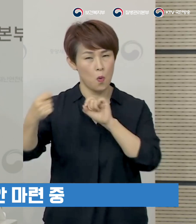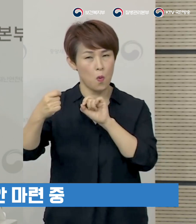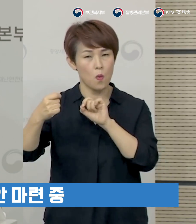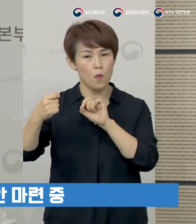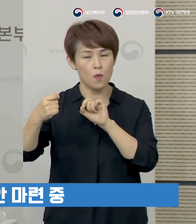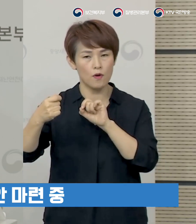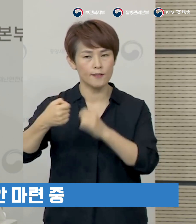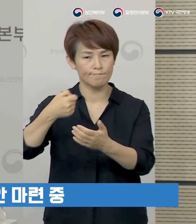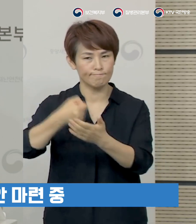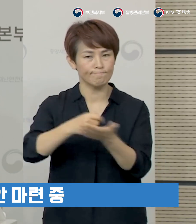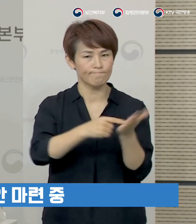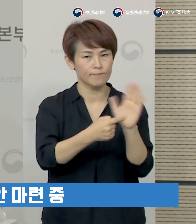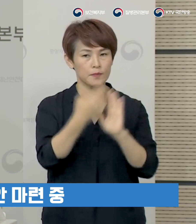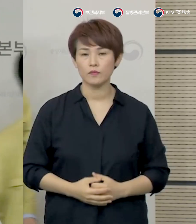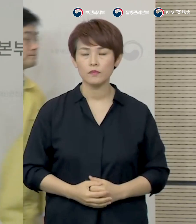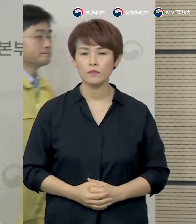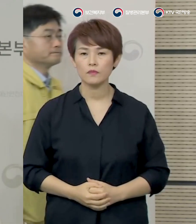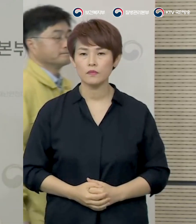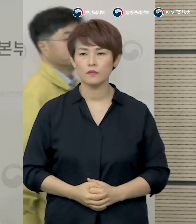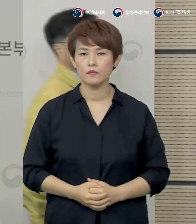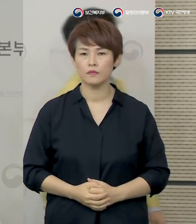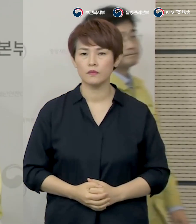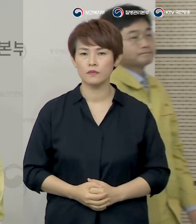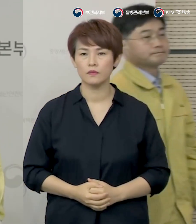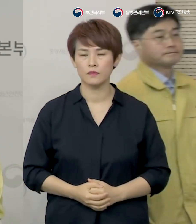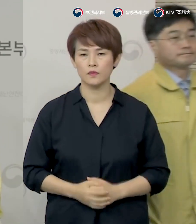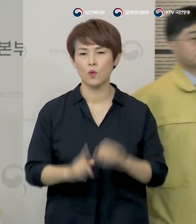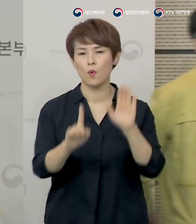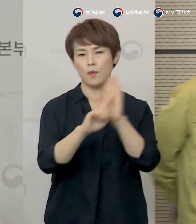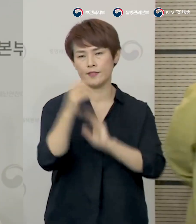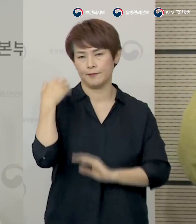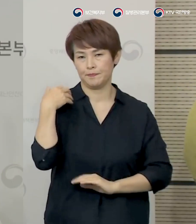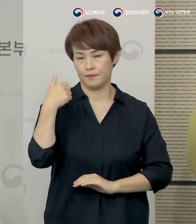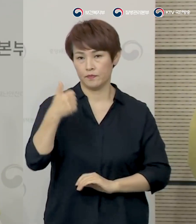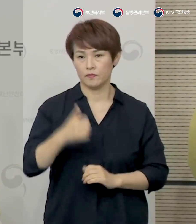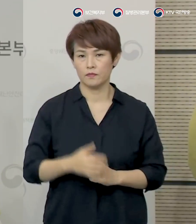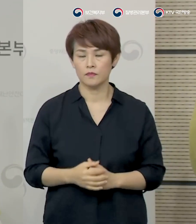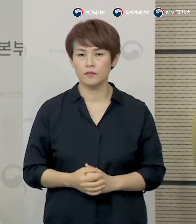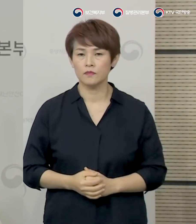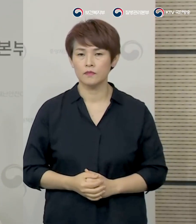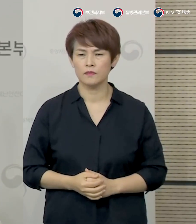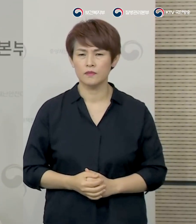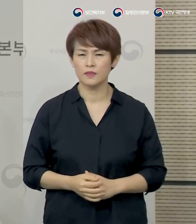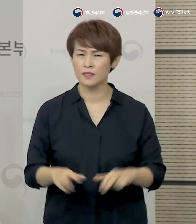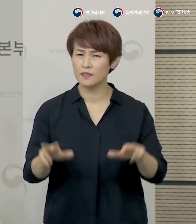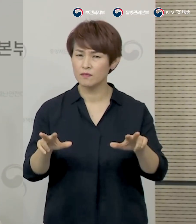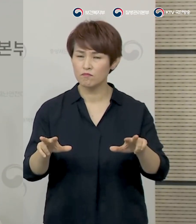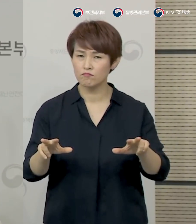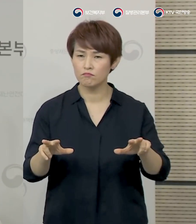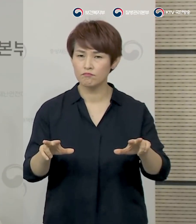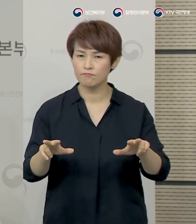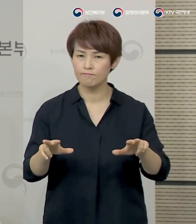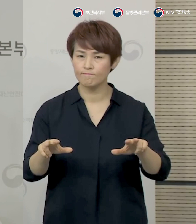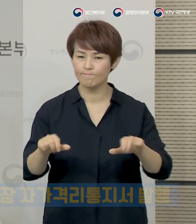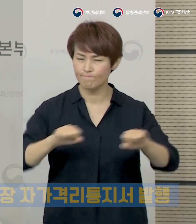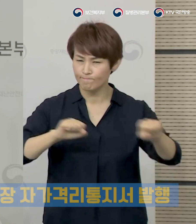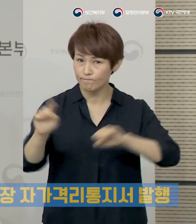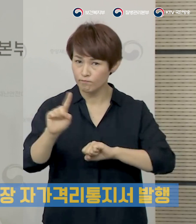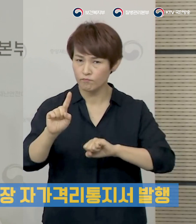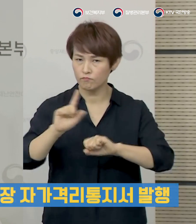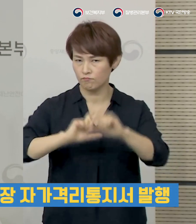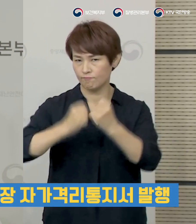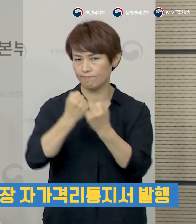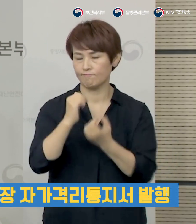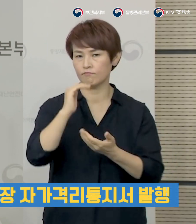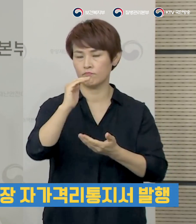적용될 수 있도록 노력을 하고 있습니다. 홍보관리반장입니다. 다른 건 아니고 지금 현재 취하고 있는 조치에 대해서는 좀